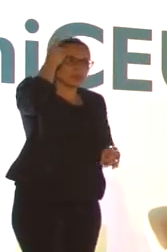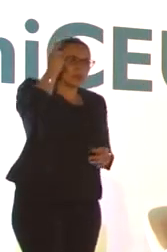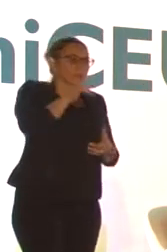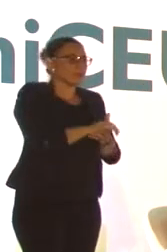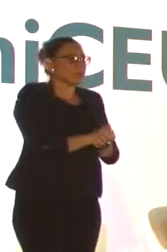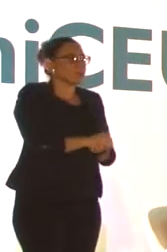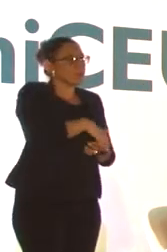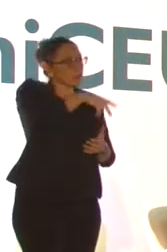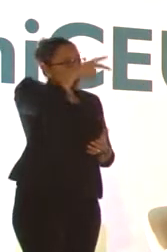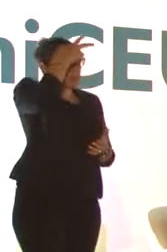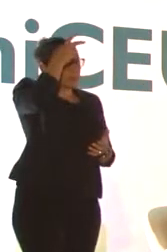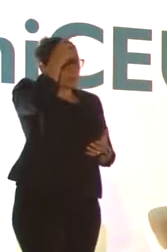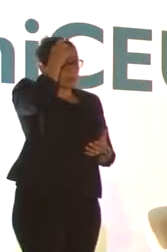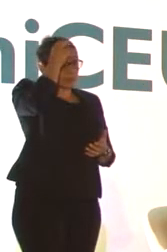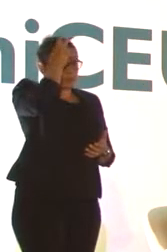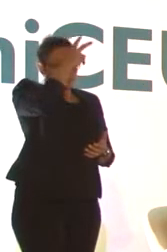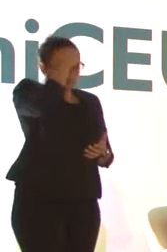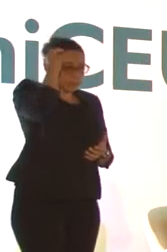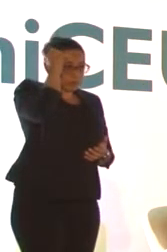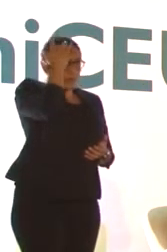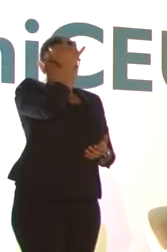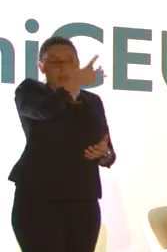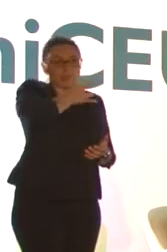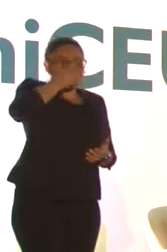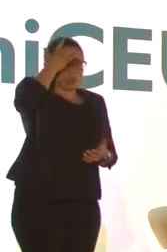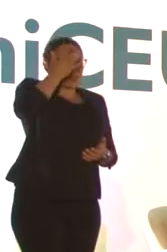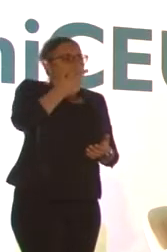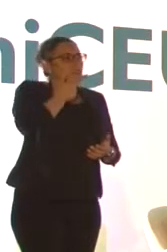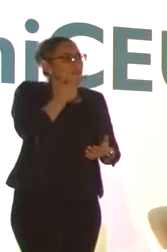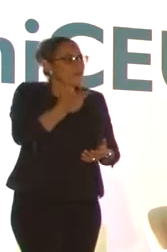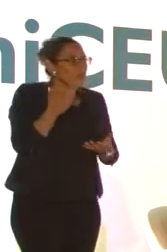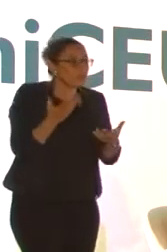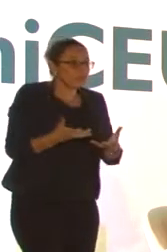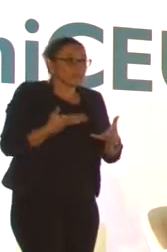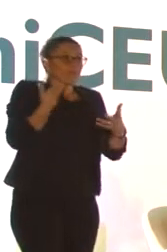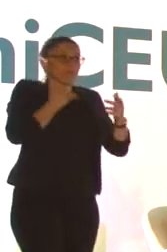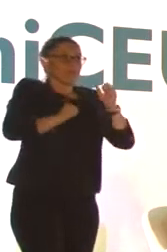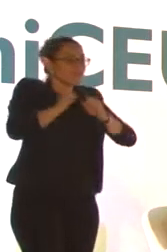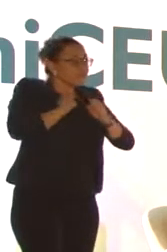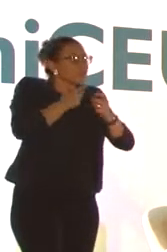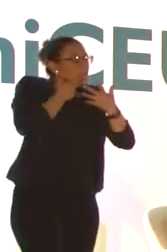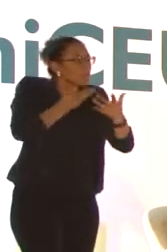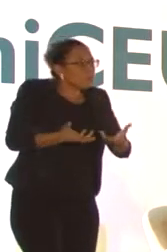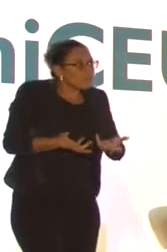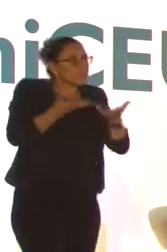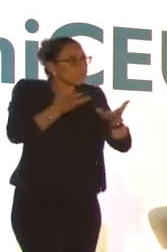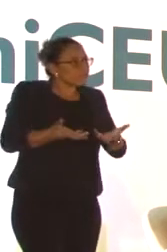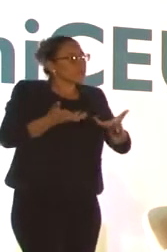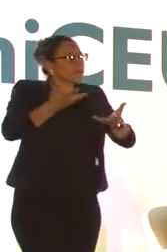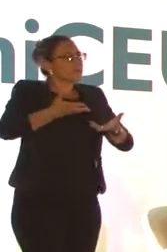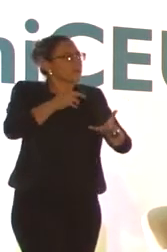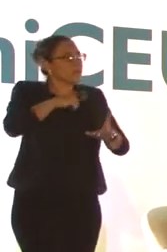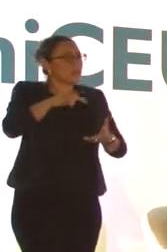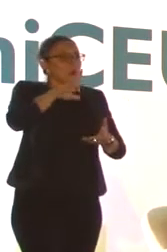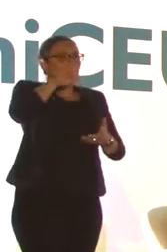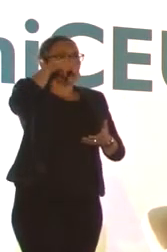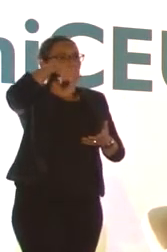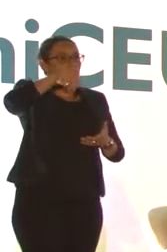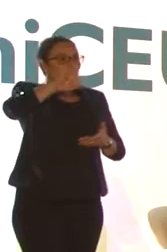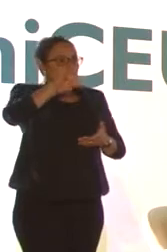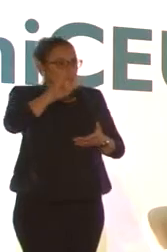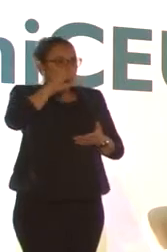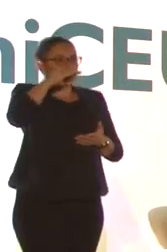Haddad, ele fala com tanto entusiasmo dessa Unicel. E é interessante isso. É claro que nós temos uma